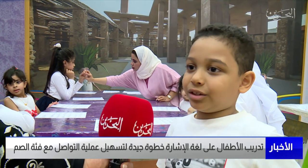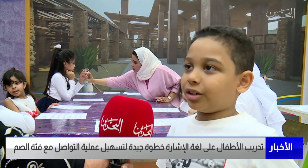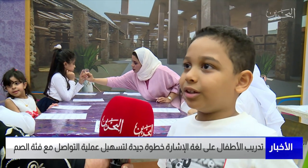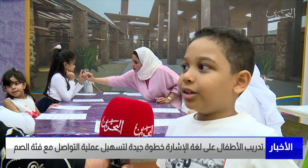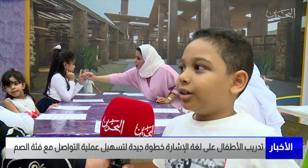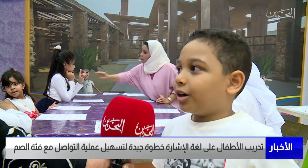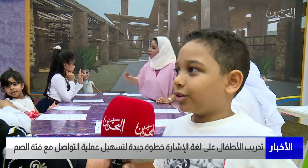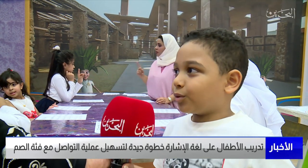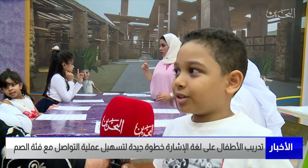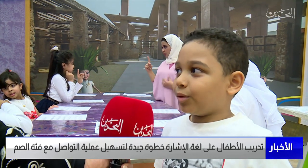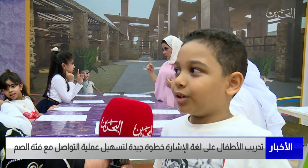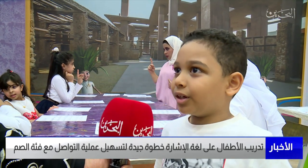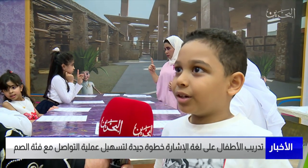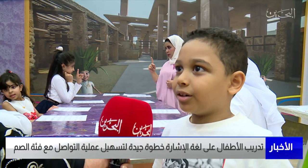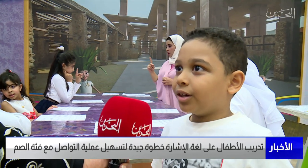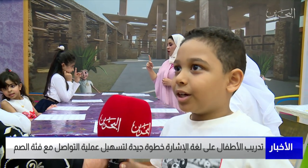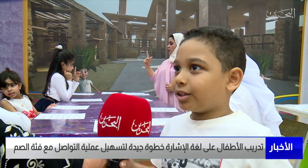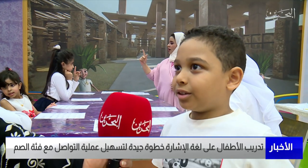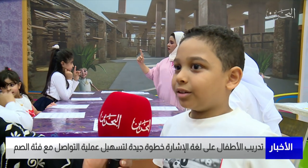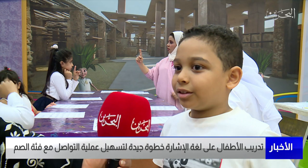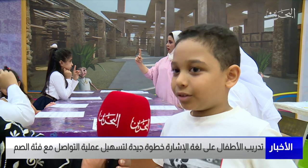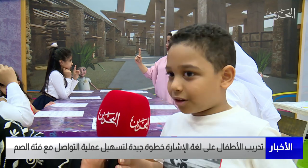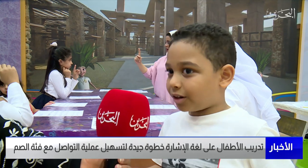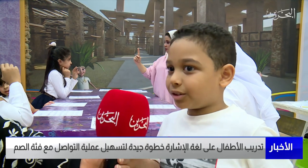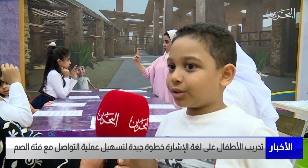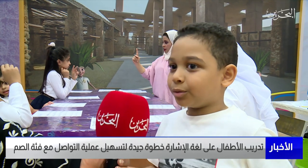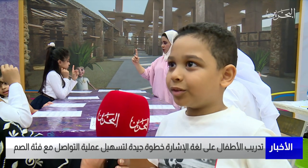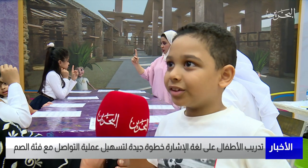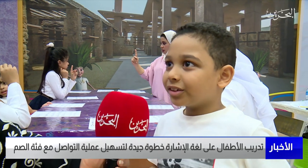عشان أتواصل ويا أصدقائي الصمون،